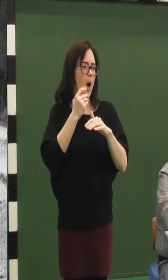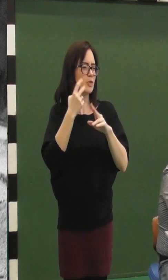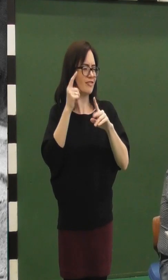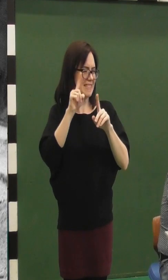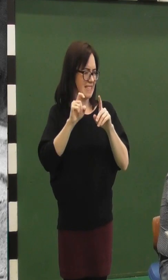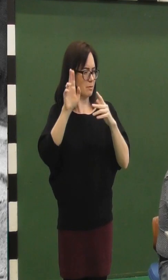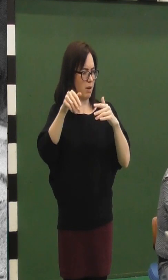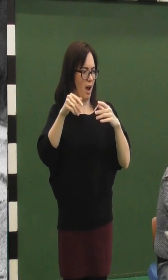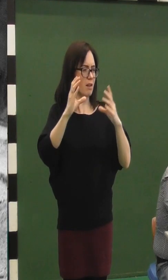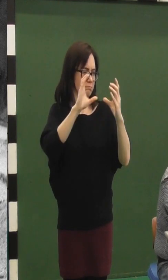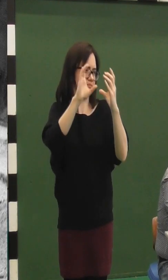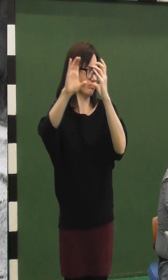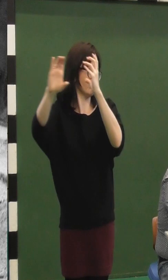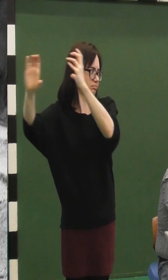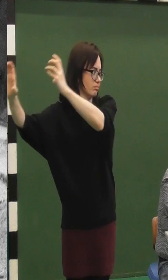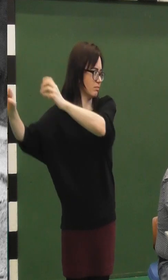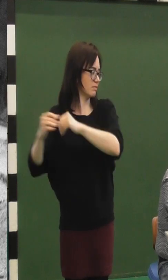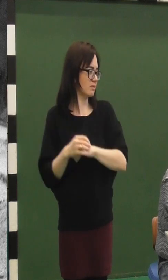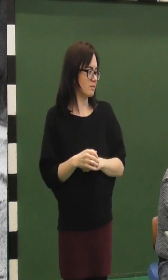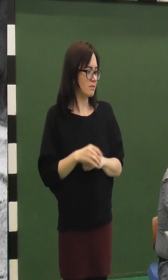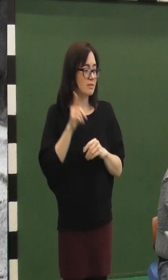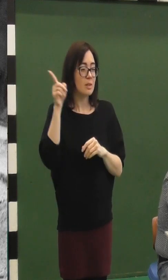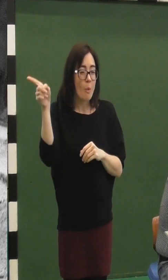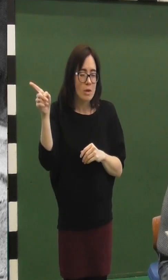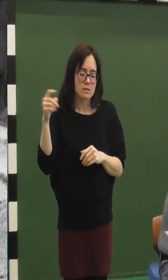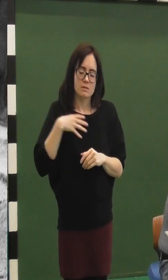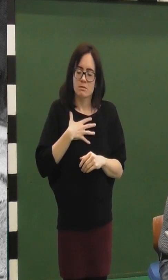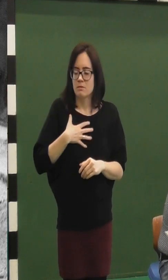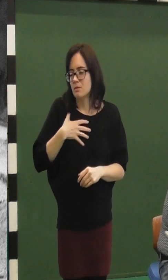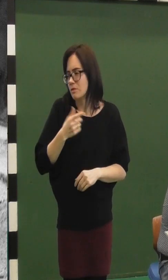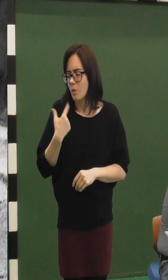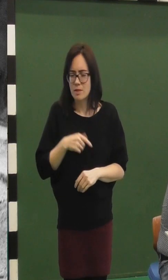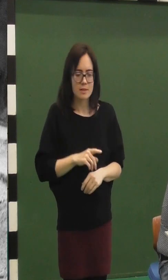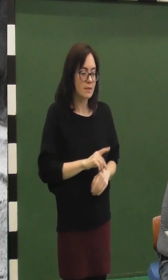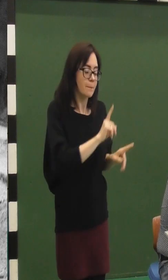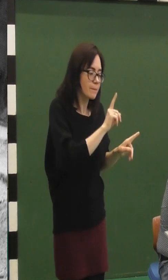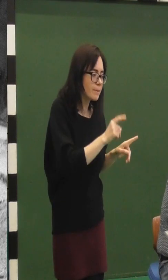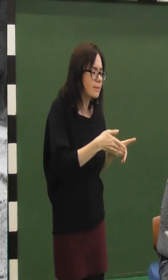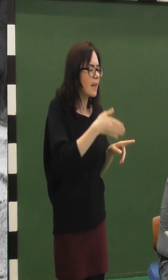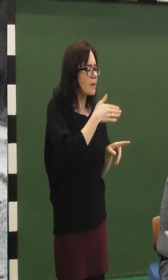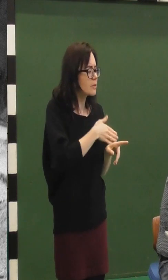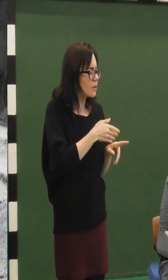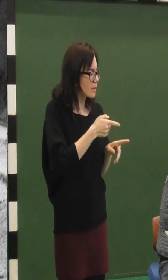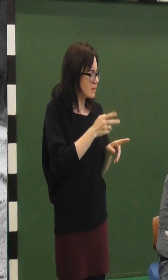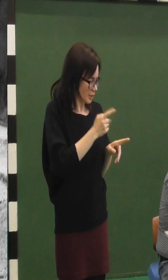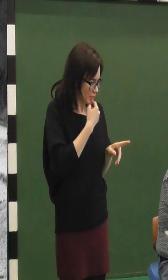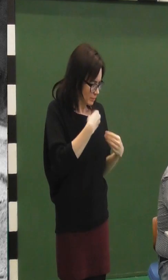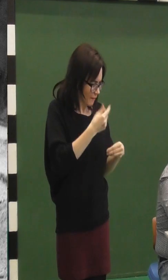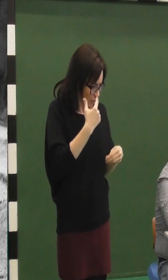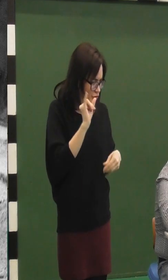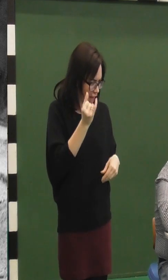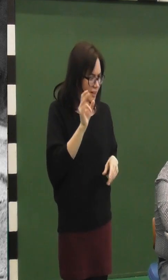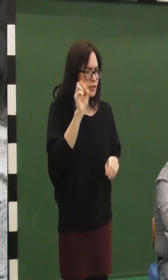Hát Auschwitzban rettenetes dolgunk volt. Még először, tessék beszélni, hogy egy sárga csillagot kellett viselni. Hát